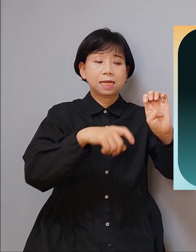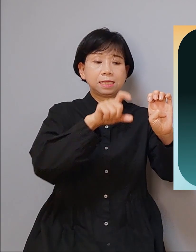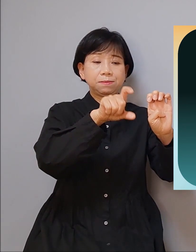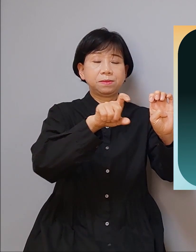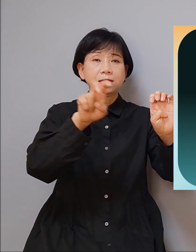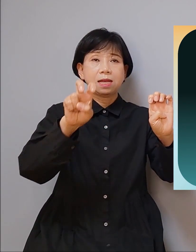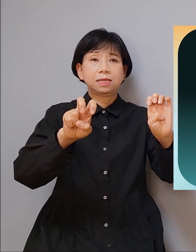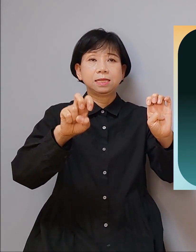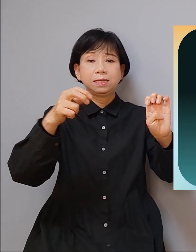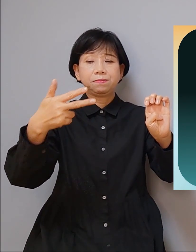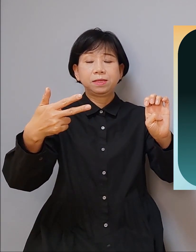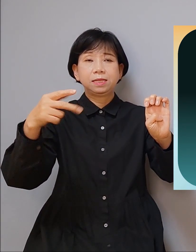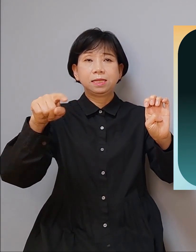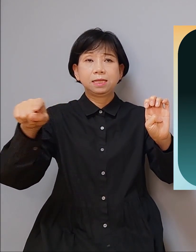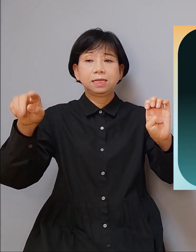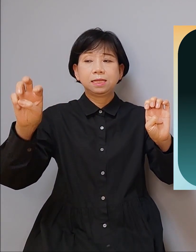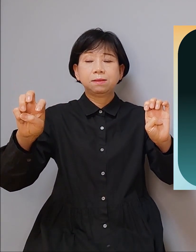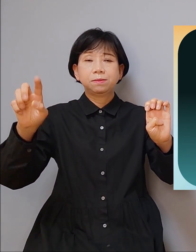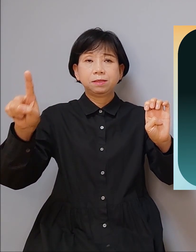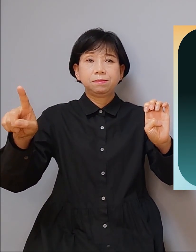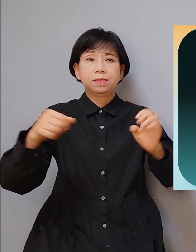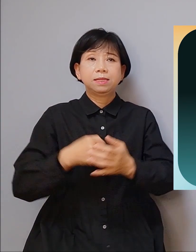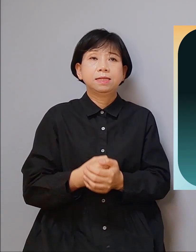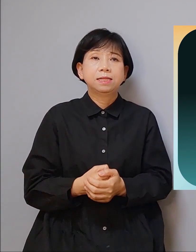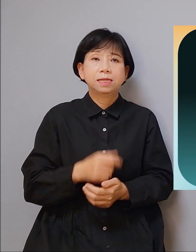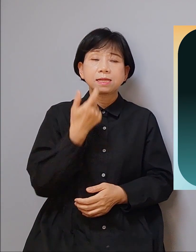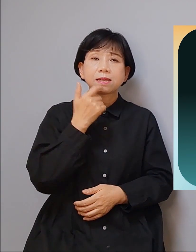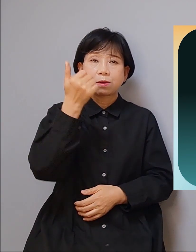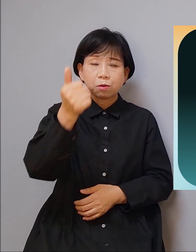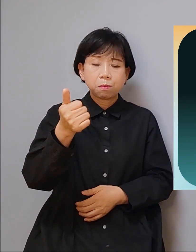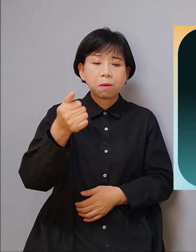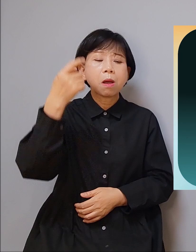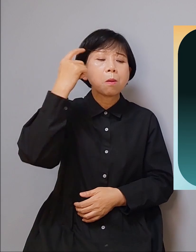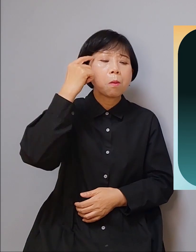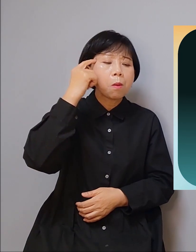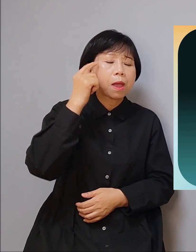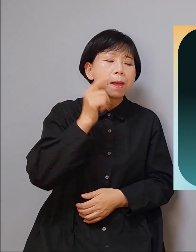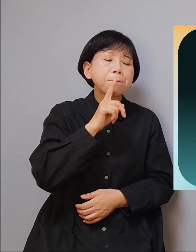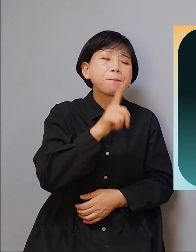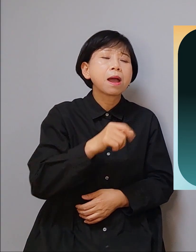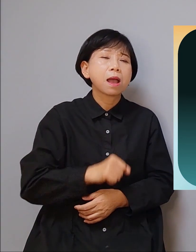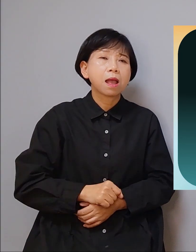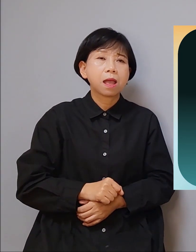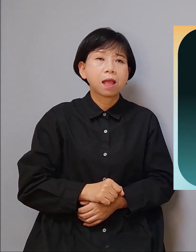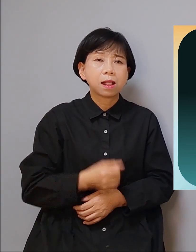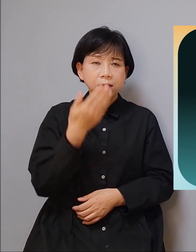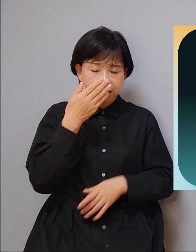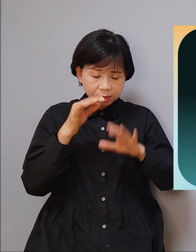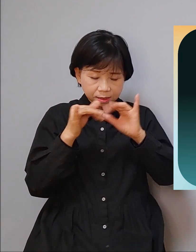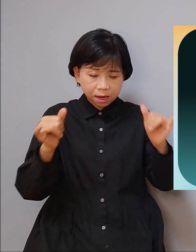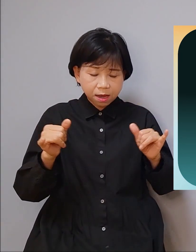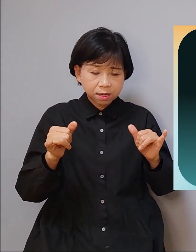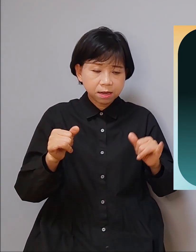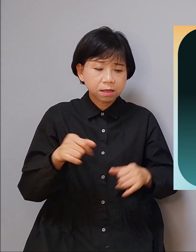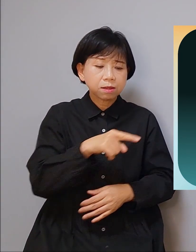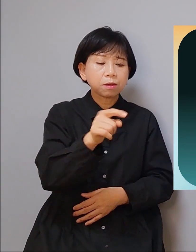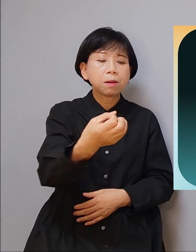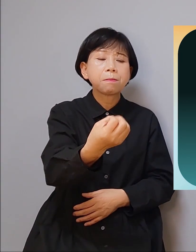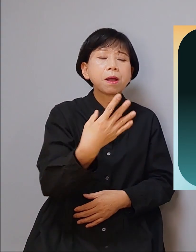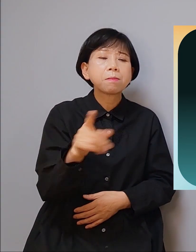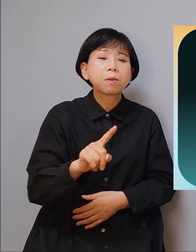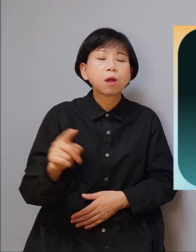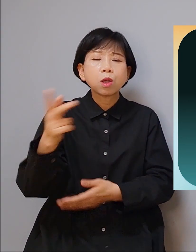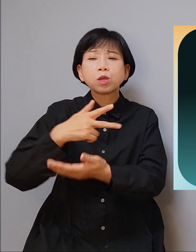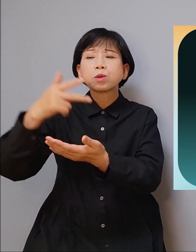27절 제가 먼저 읽겠습니다. 교독합니다. 야곱아 어찌하여 내가 말하며 이스라엘아 내가 이르기를 내 길은